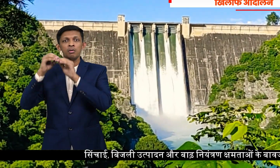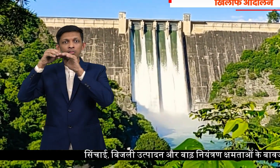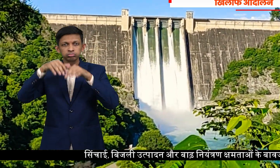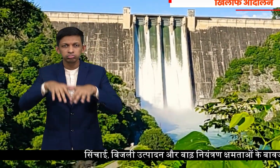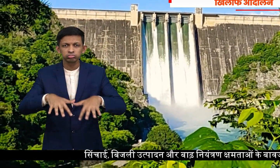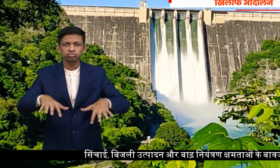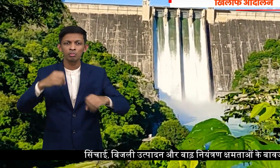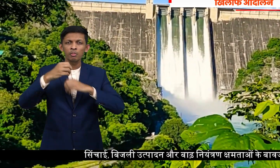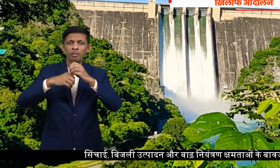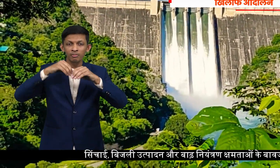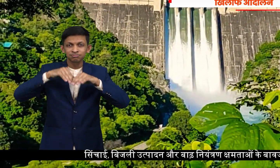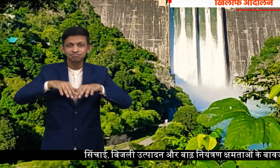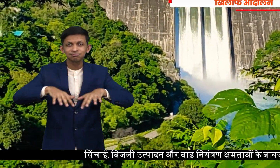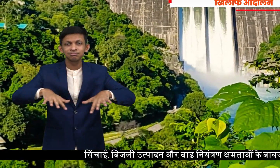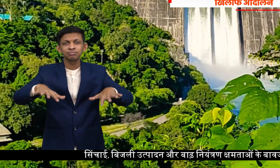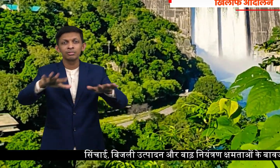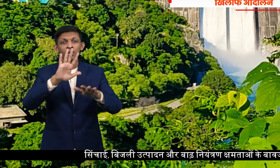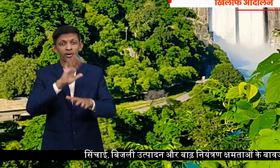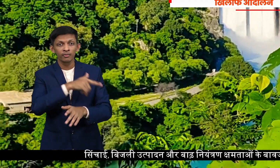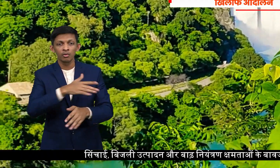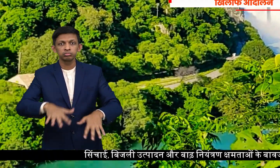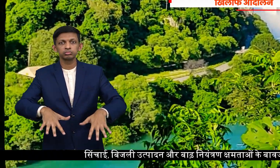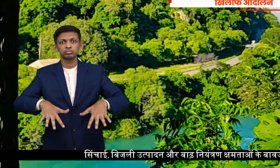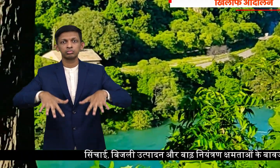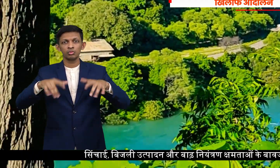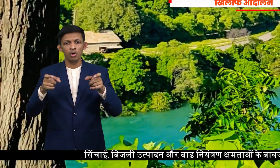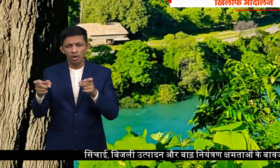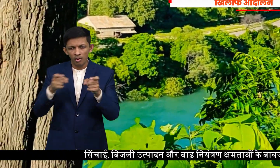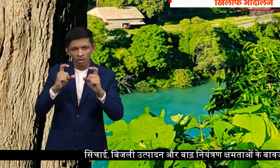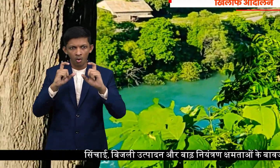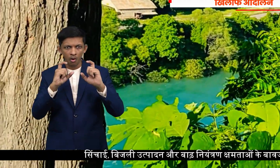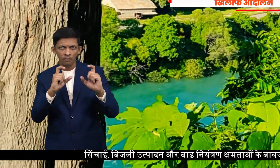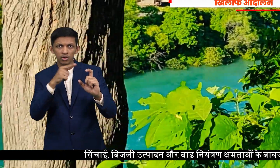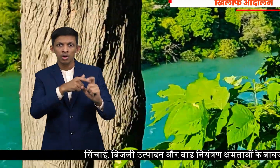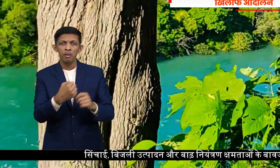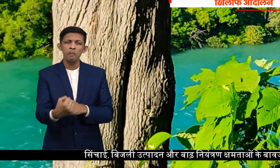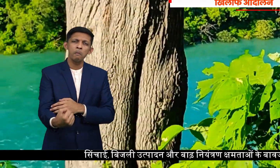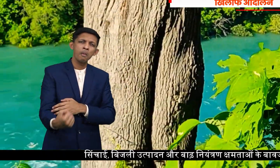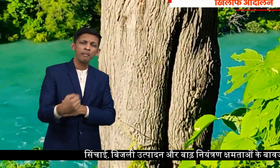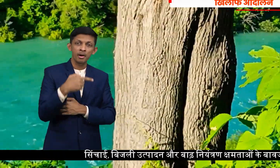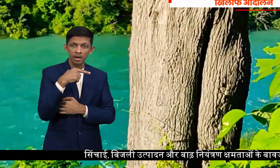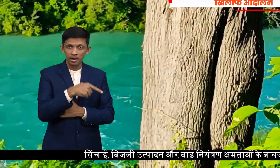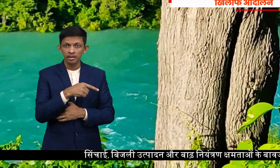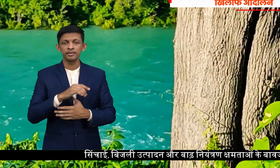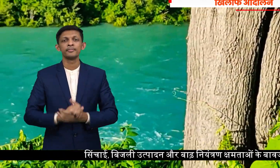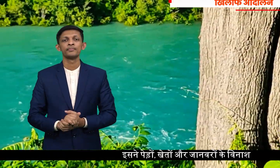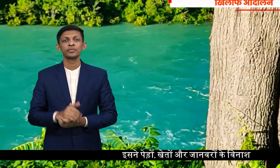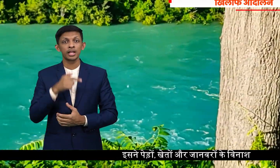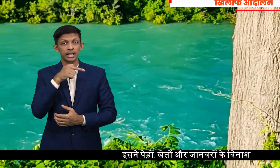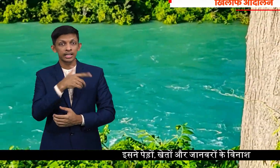सिंचाई, बिजली उत्पादन और बाढ़ नियंत्रण क्षमताओं के